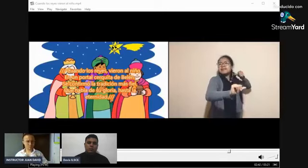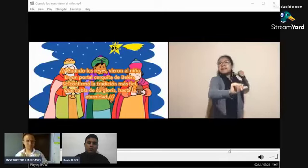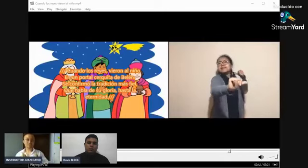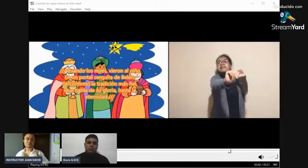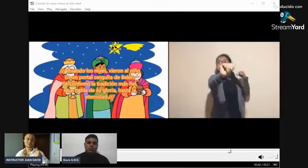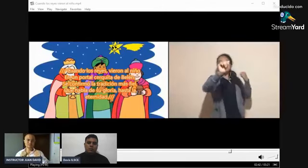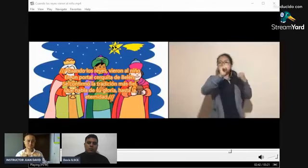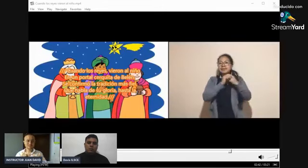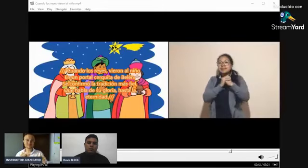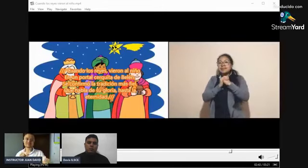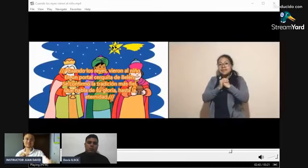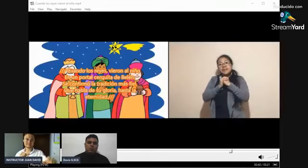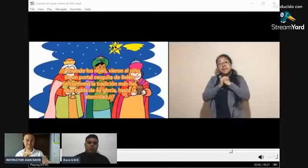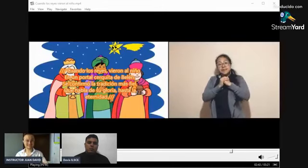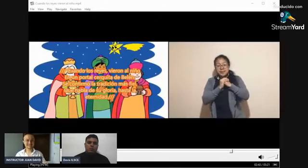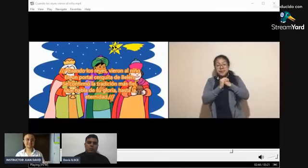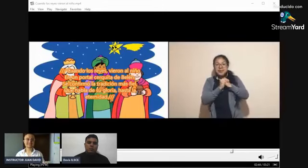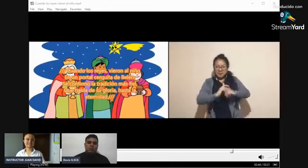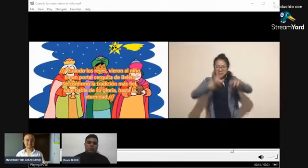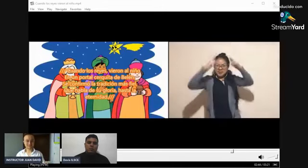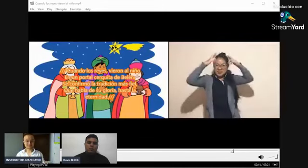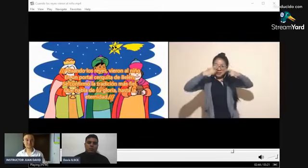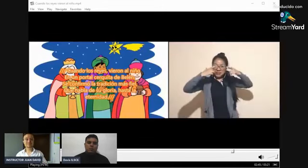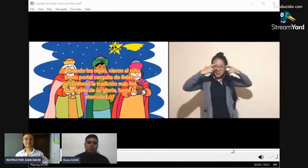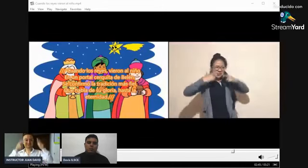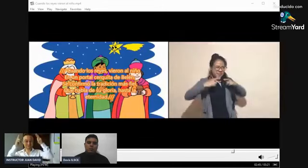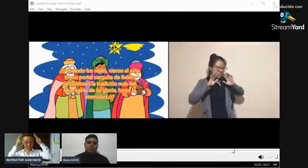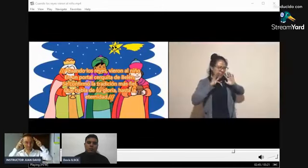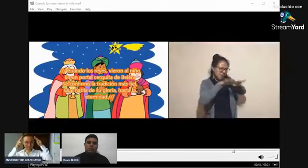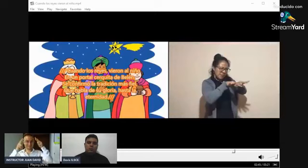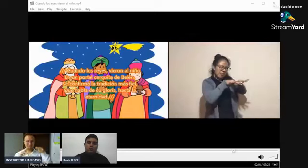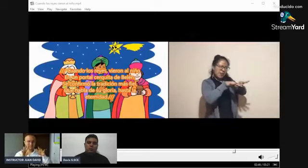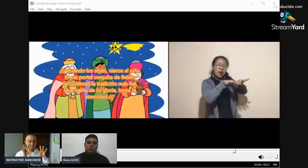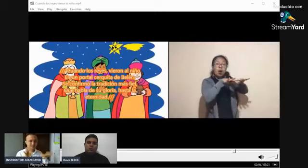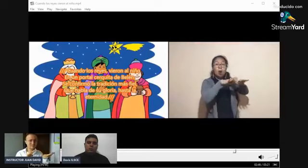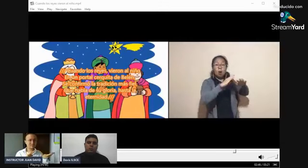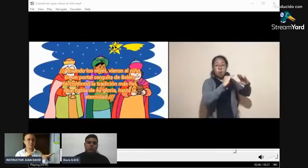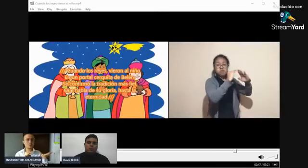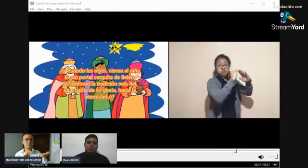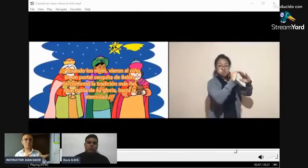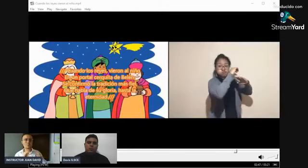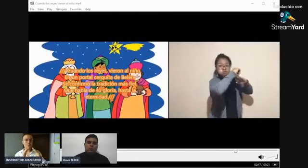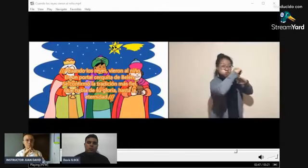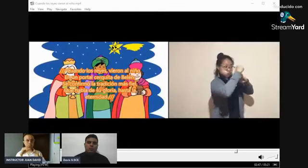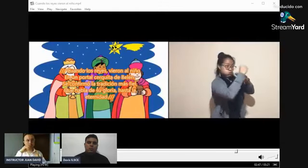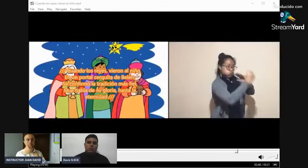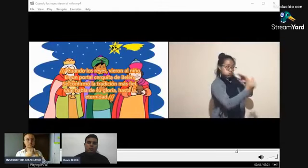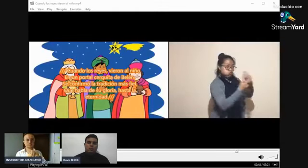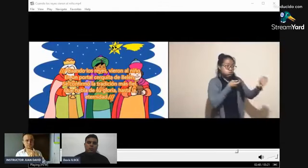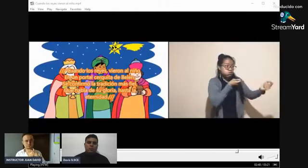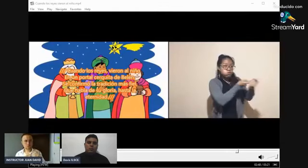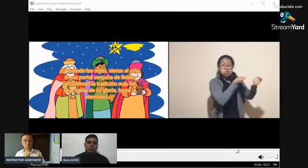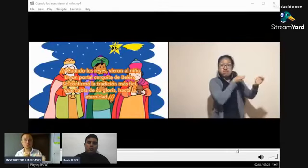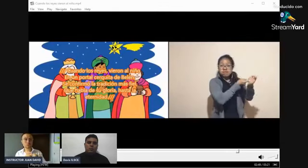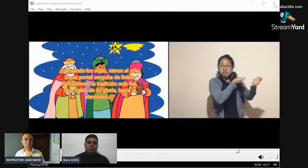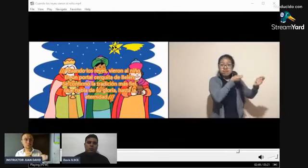la eternidad. Cuando los reyes vieron al niño en un portal cerquita